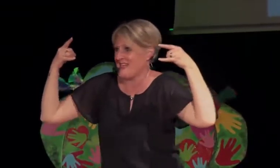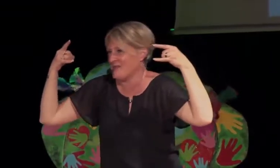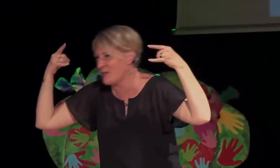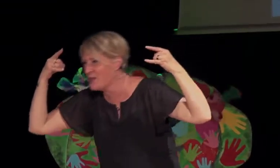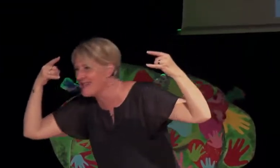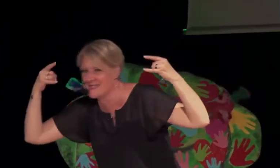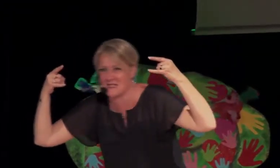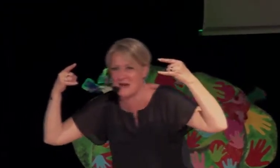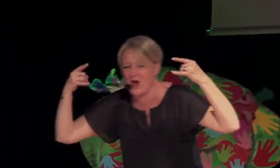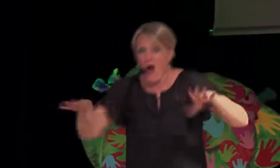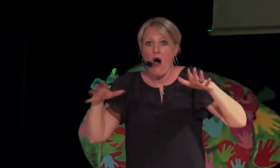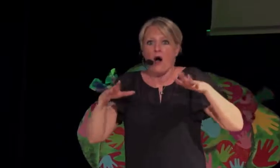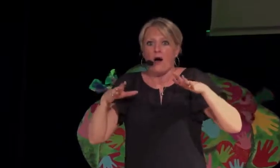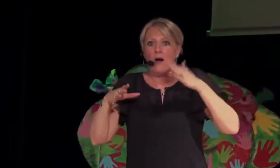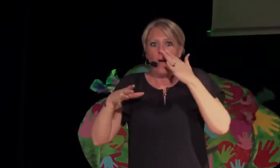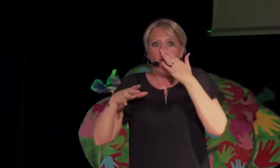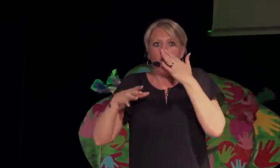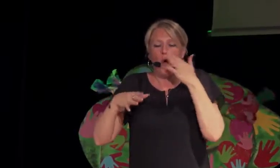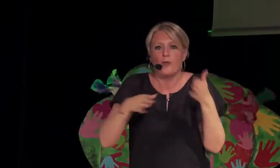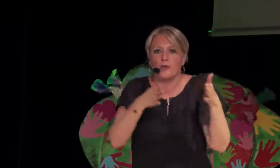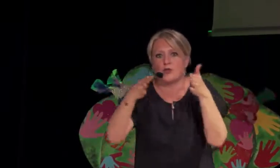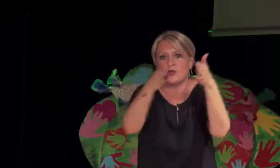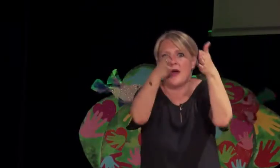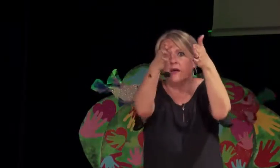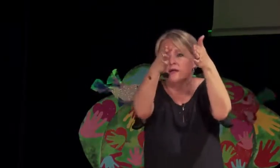s'inquiète un petit peu. Qu'est-ce qui se passe? Oh! Au bout de ce chemin,